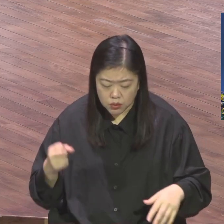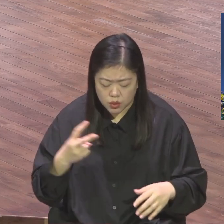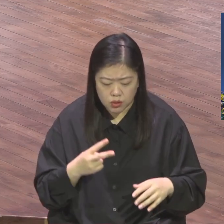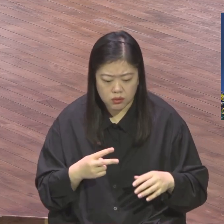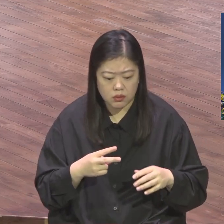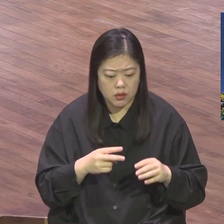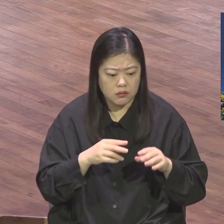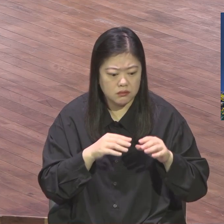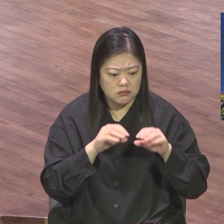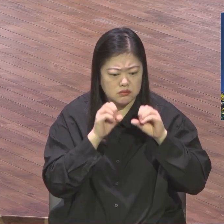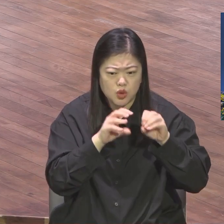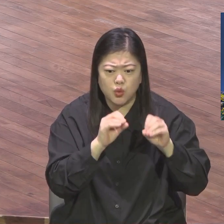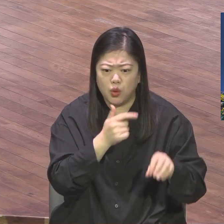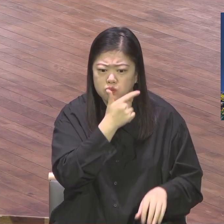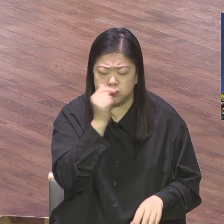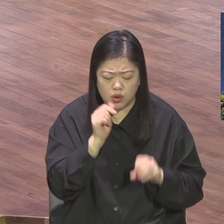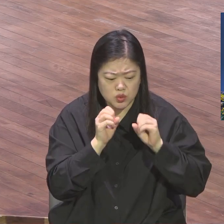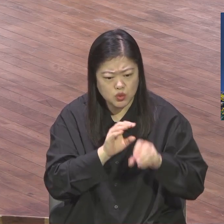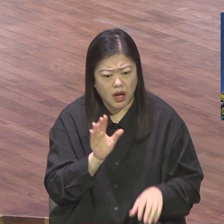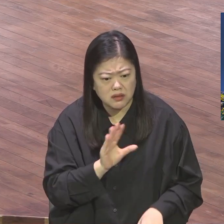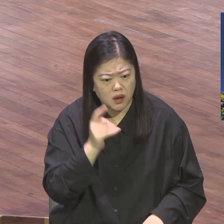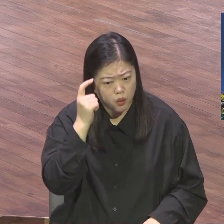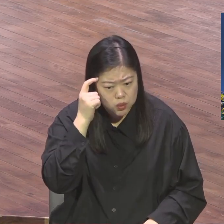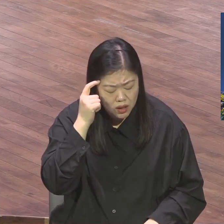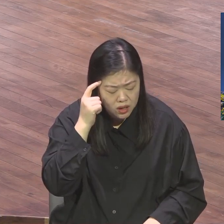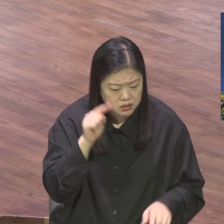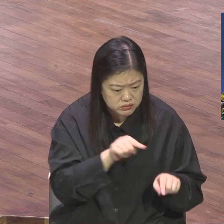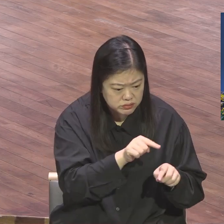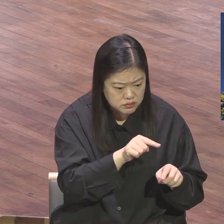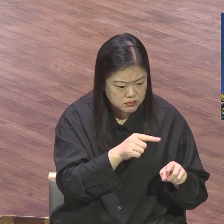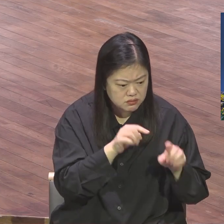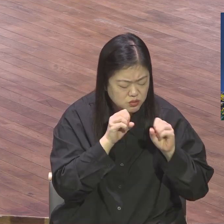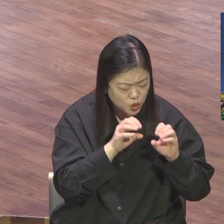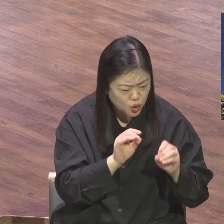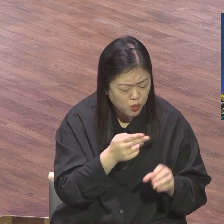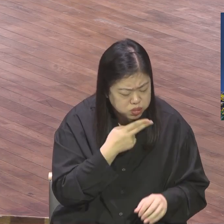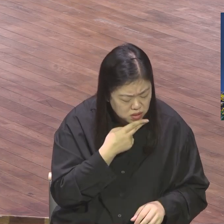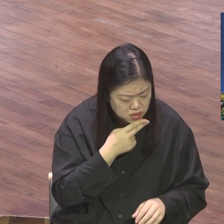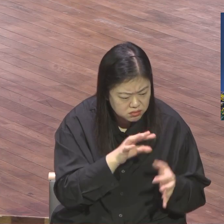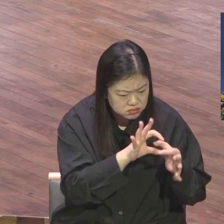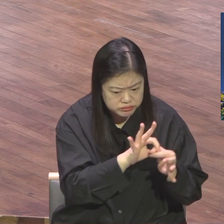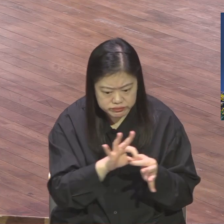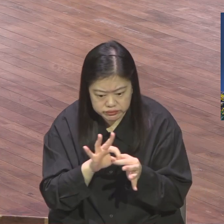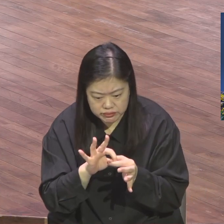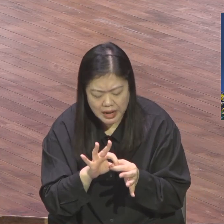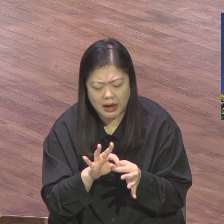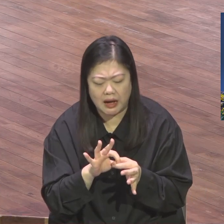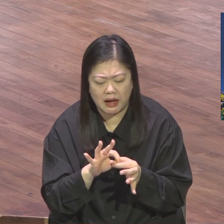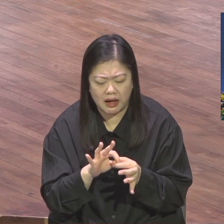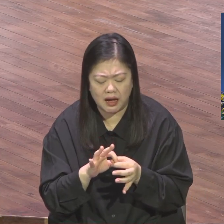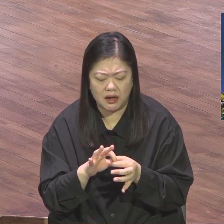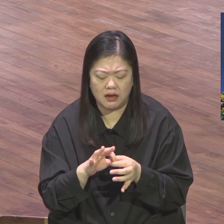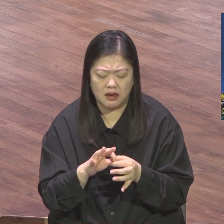직장에서 사업장에서 지역에서 영향을 입히지 못하는 이유가 뭐냐?